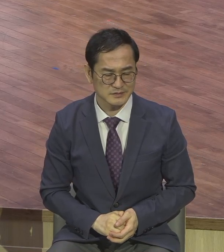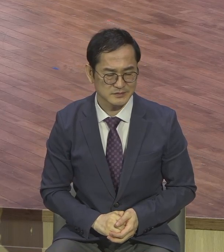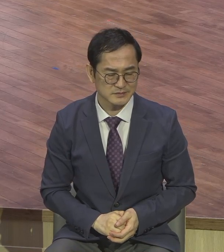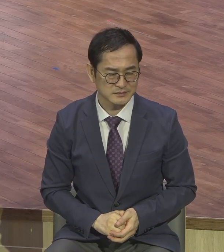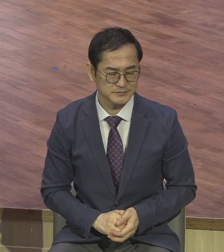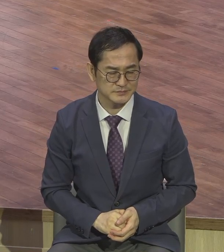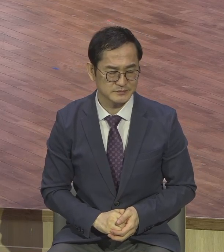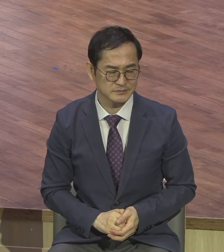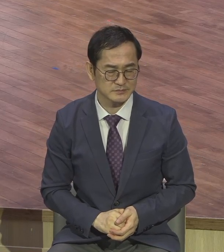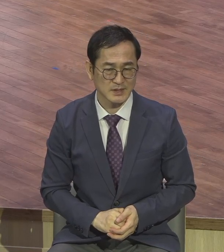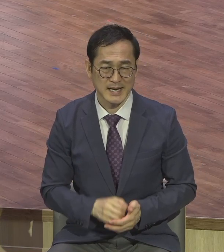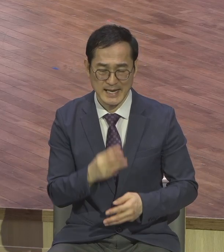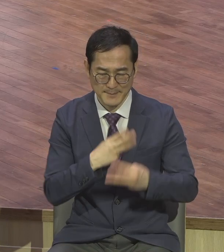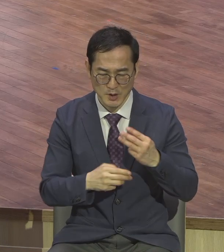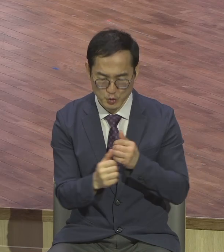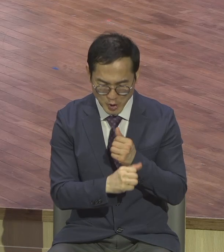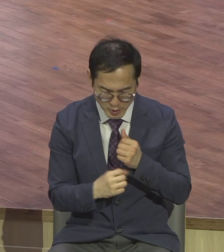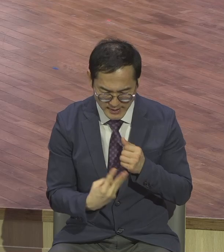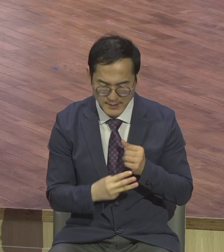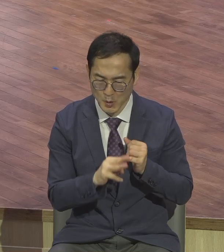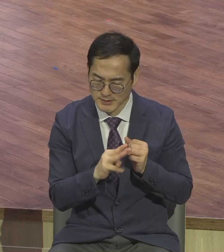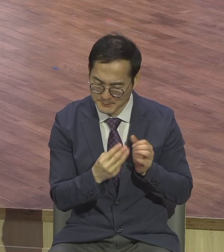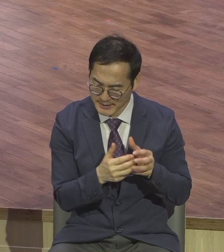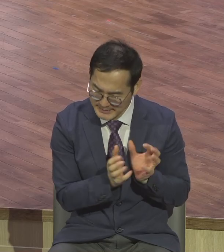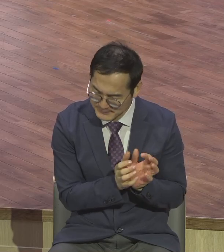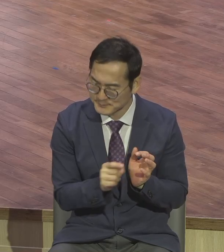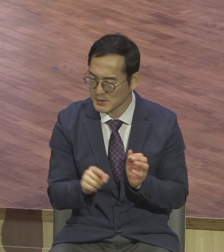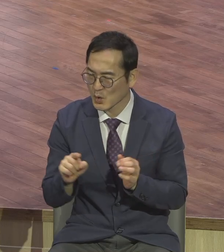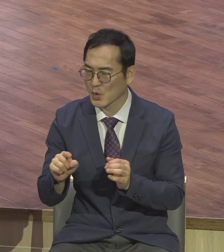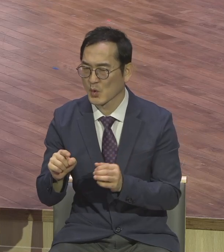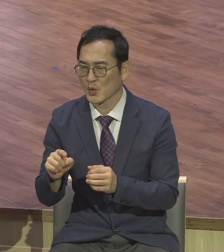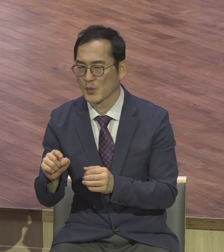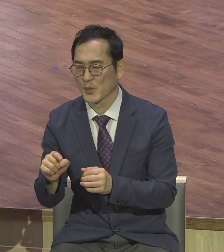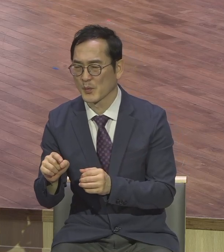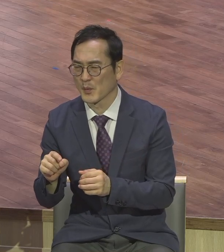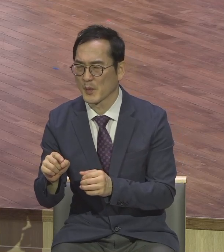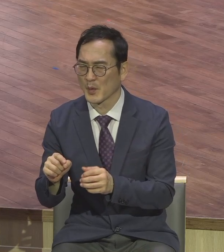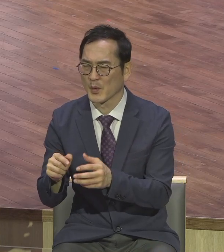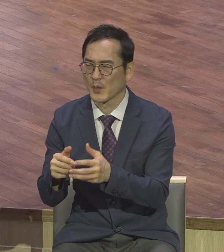다민족 49팀, 2인 1조를 해가지고